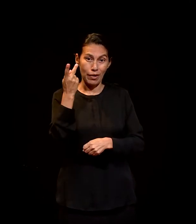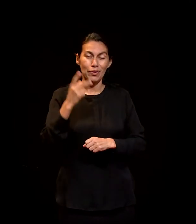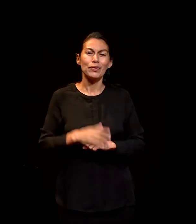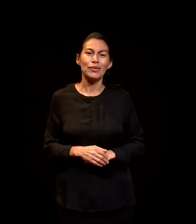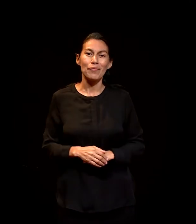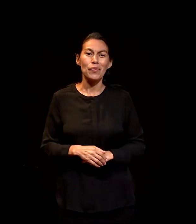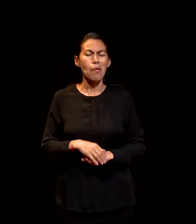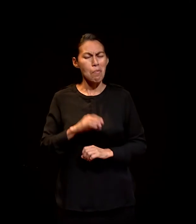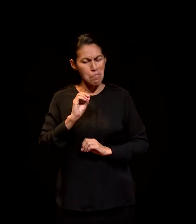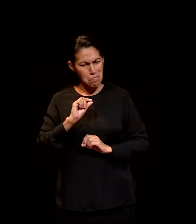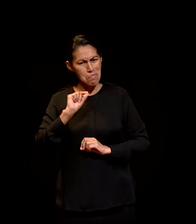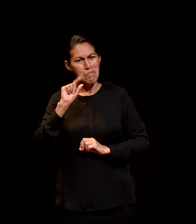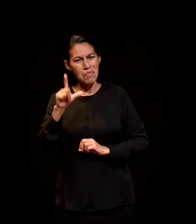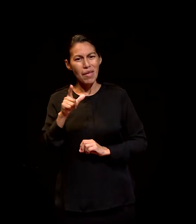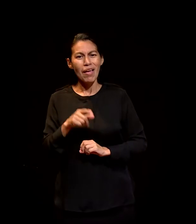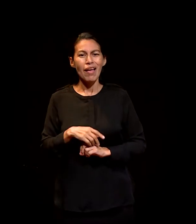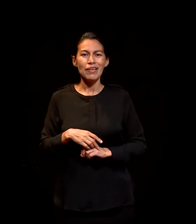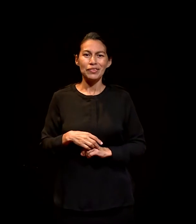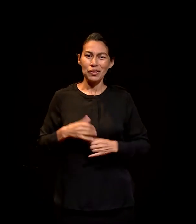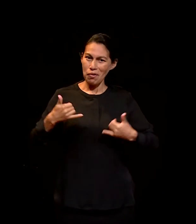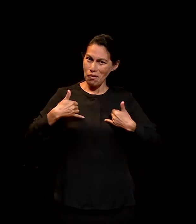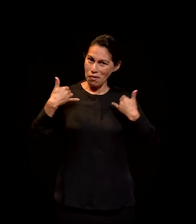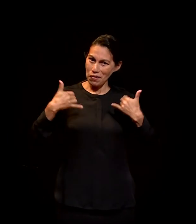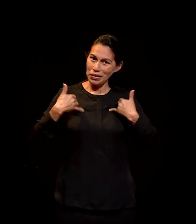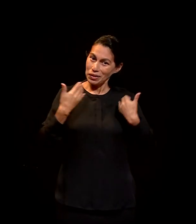pero por experiencia